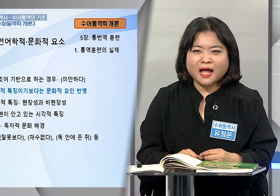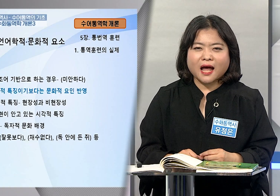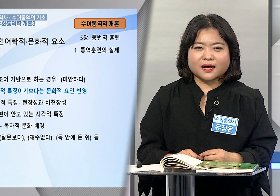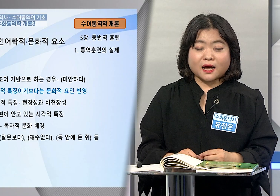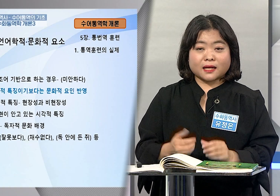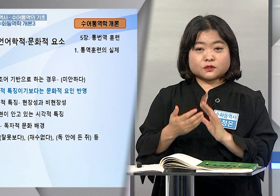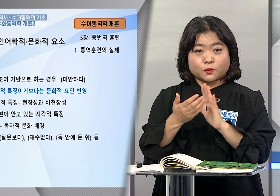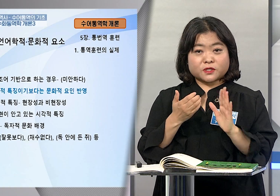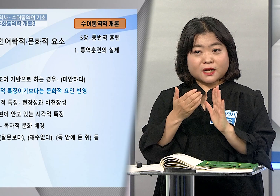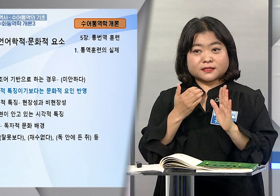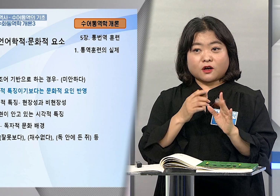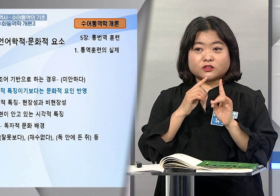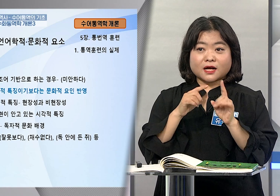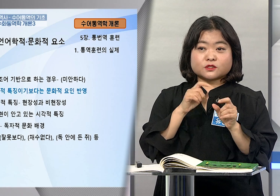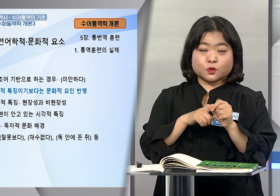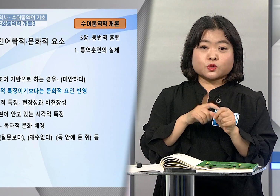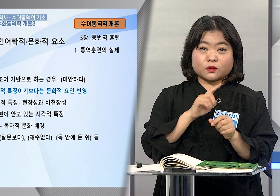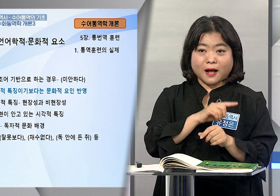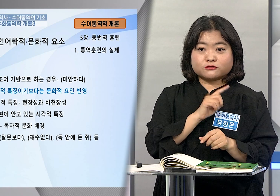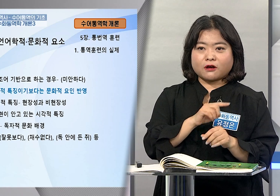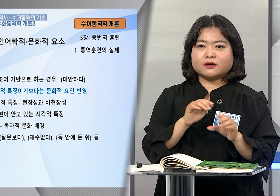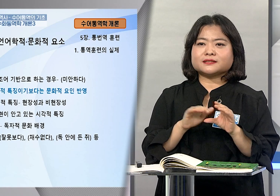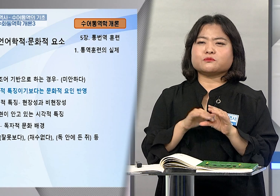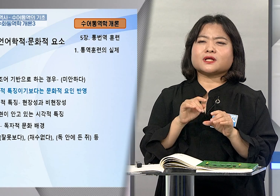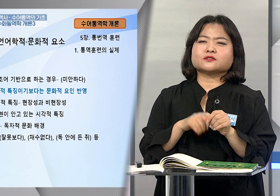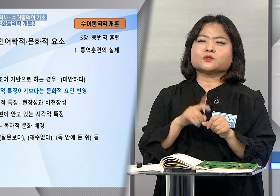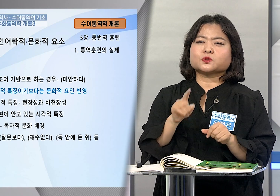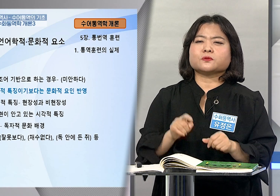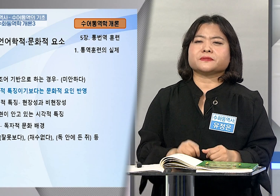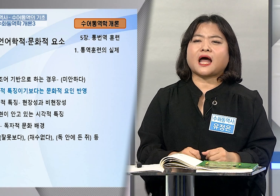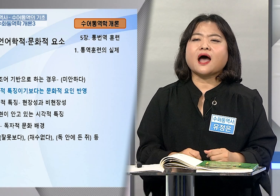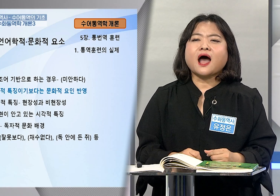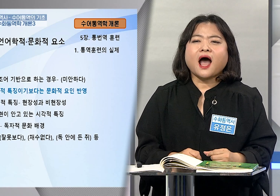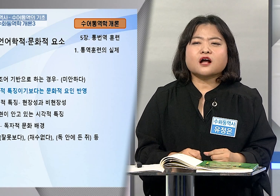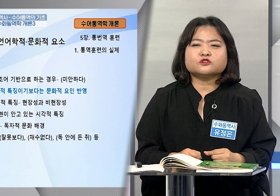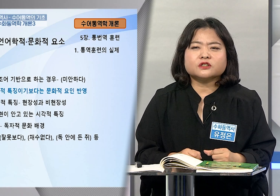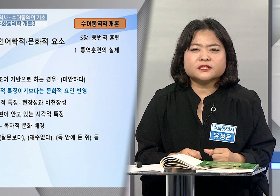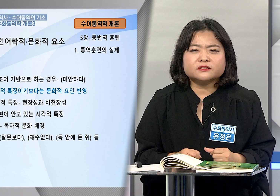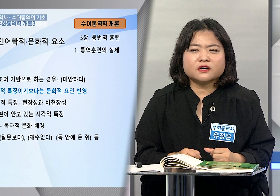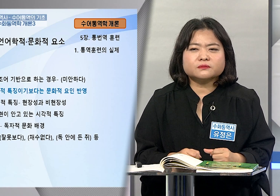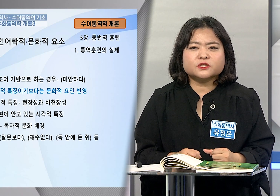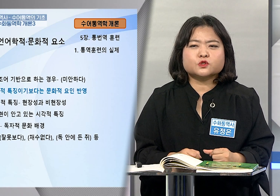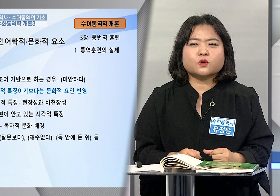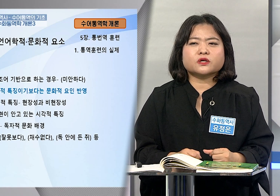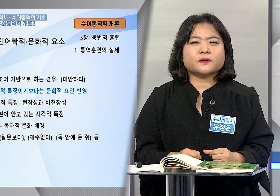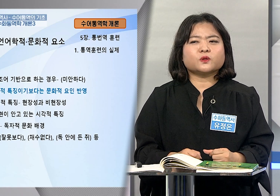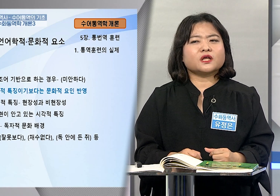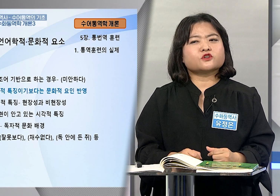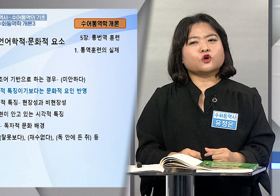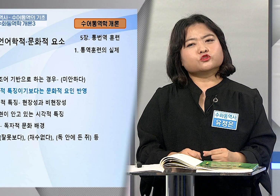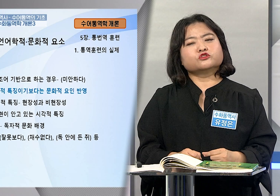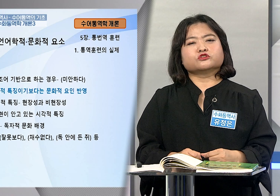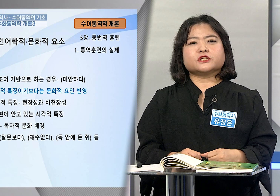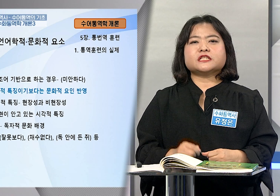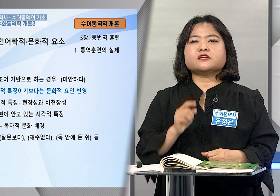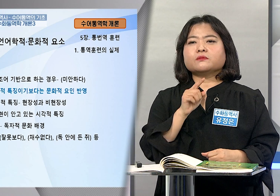요소입니다. 좀 전까지는 언어학적 요소를 봤고요. 이제 문화적 요소입니다. 한국어 이디엄을 주어 기반으로 하는 경우, 이디엄이